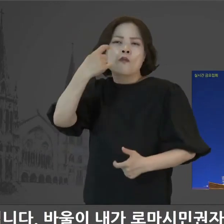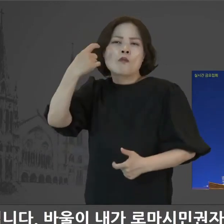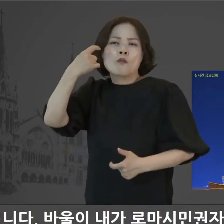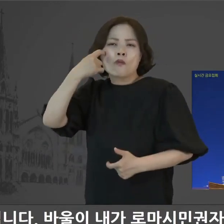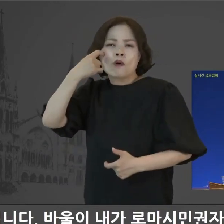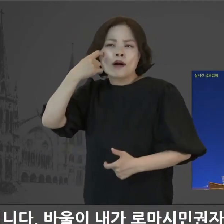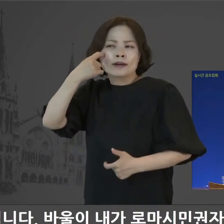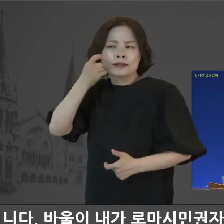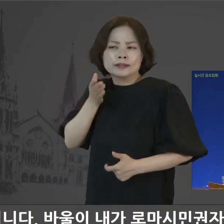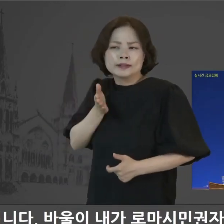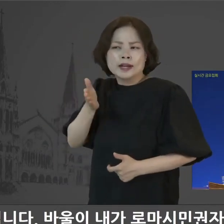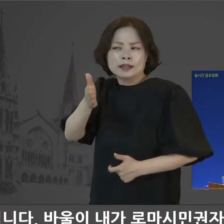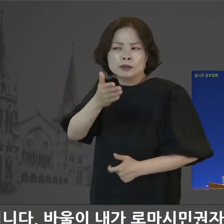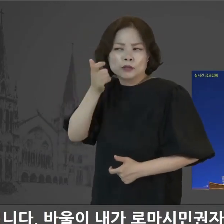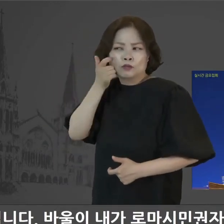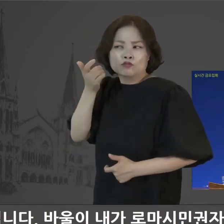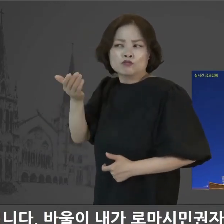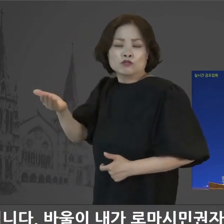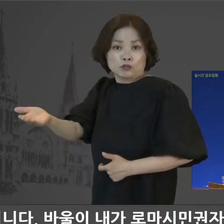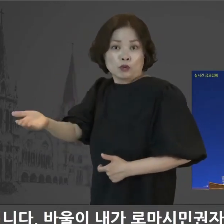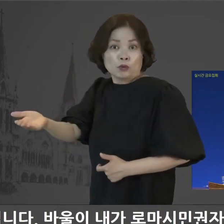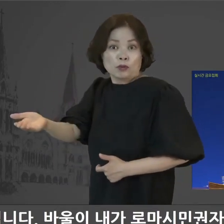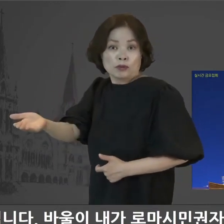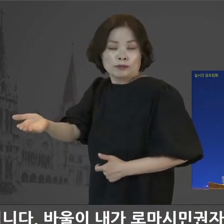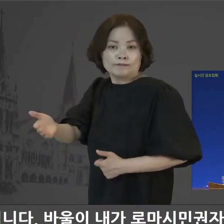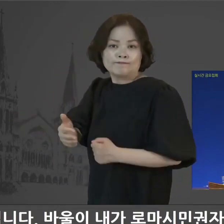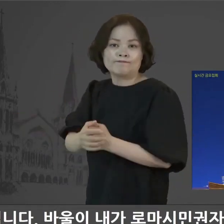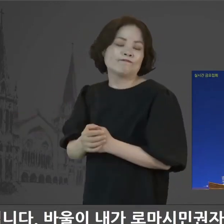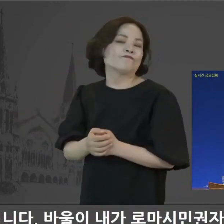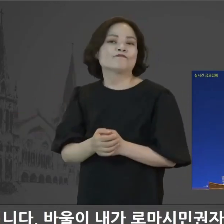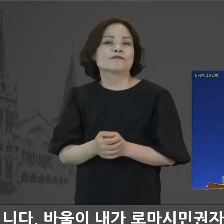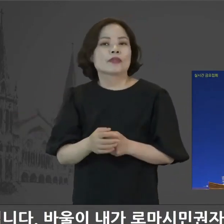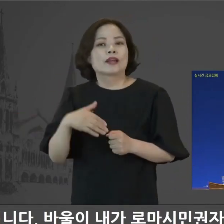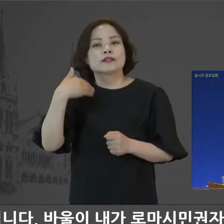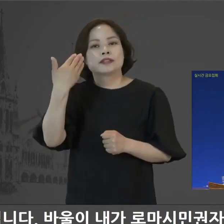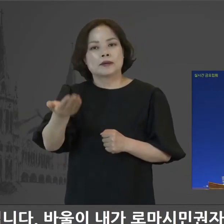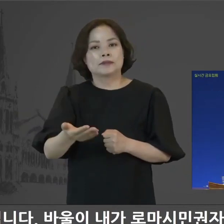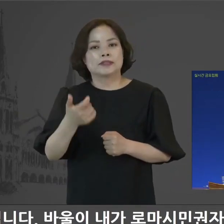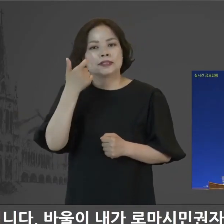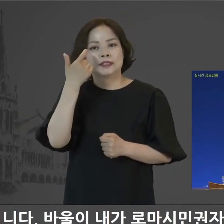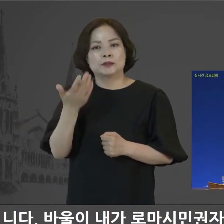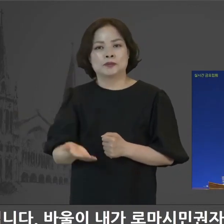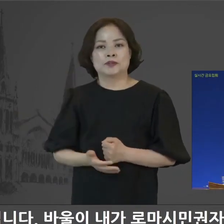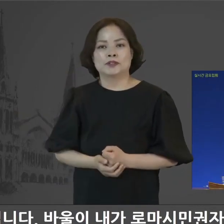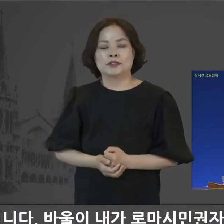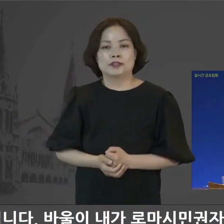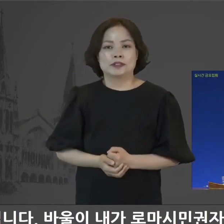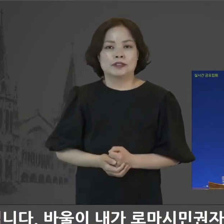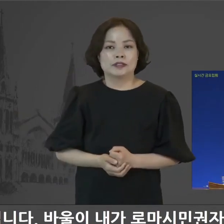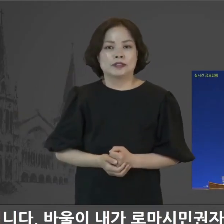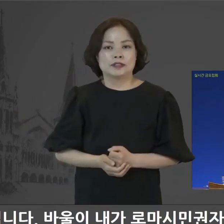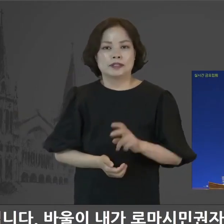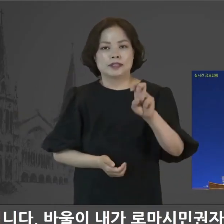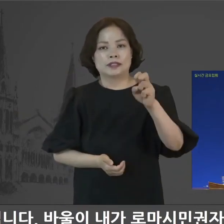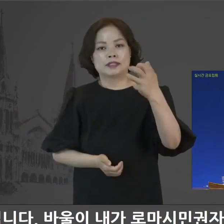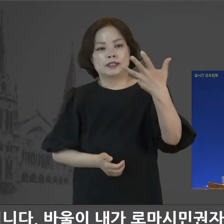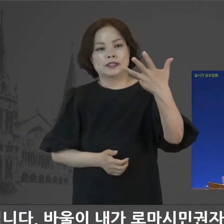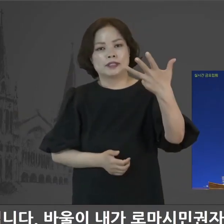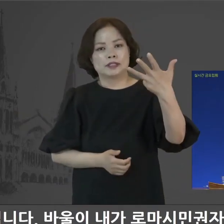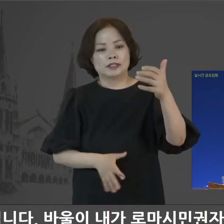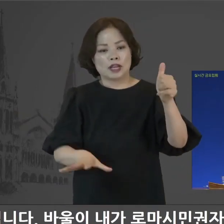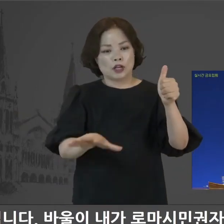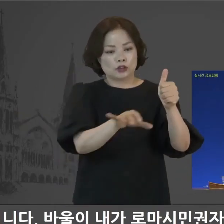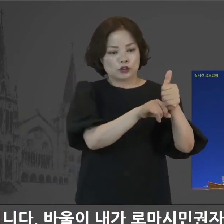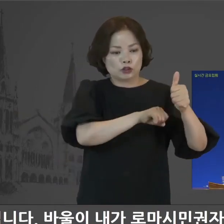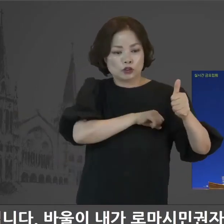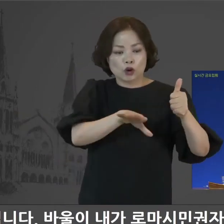쓱 간접적으로 밟는 게 제 해석에는 그 다음 질문인 거죠. 28절 천부장이